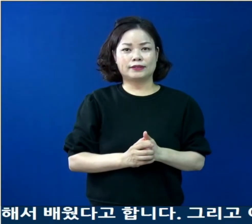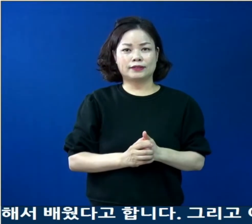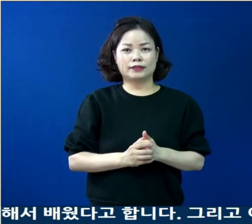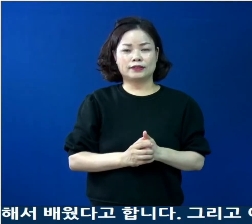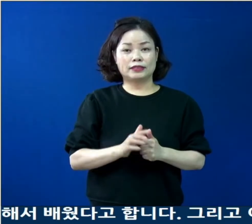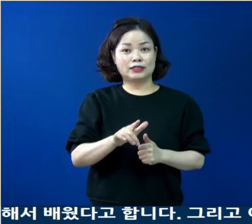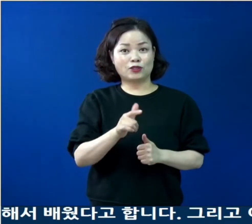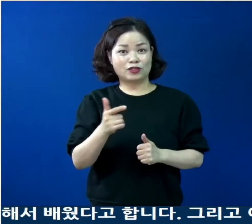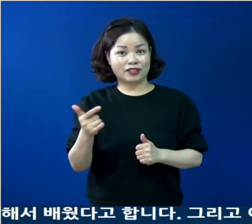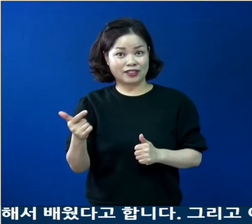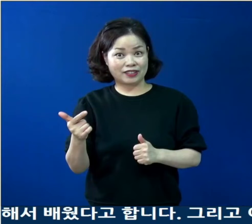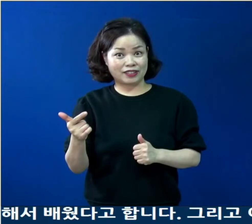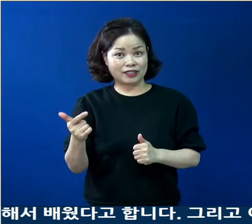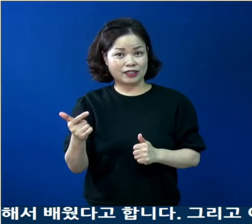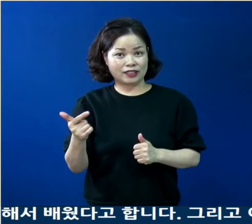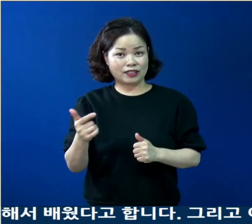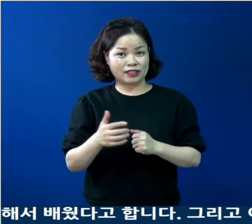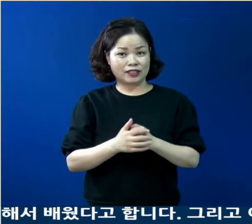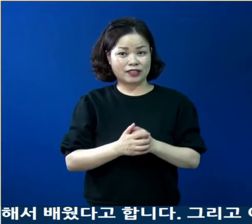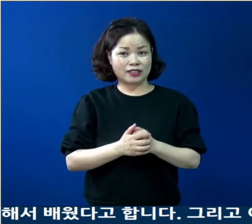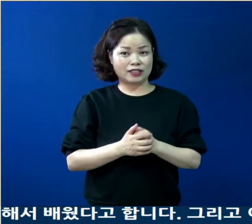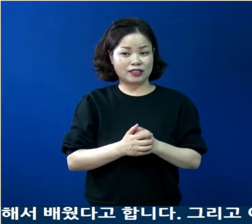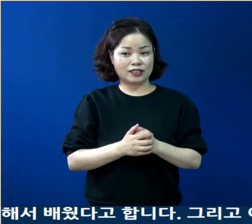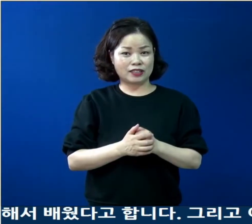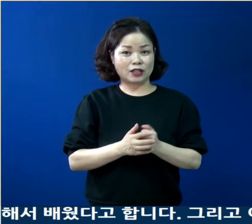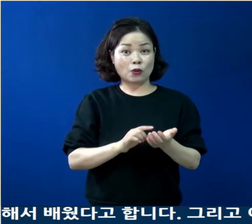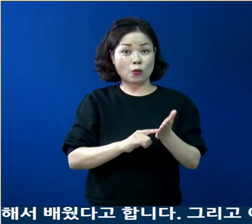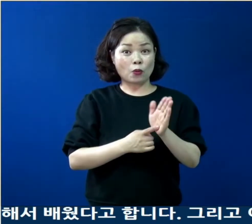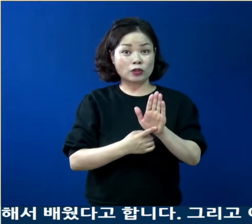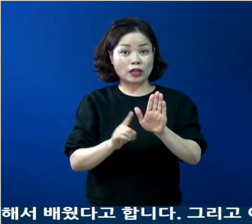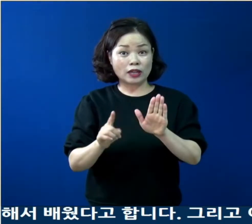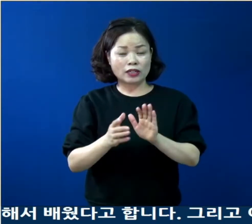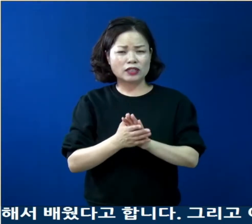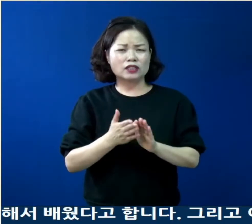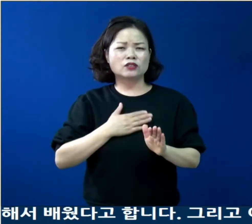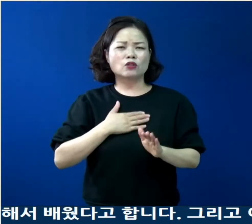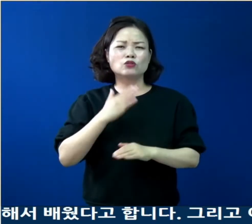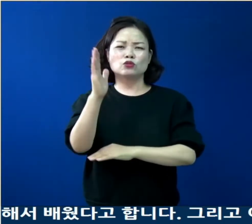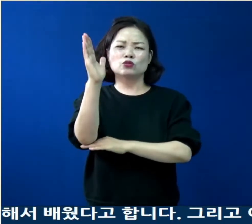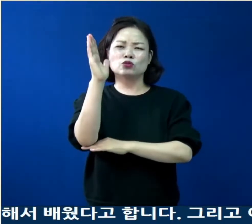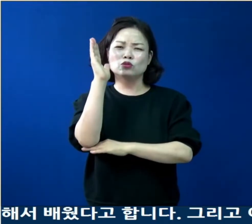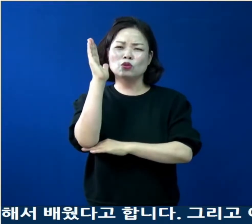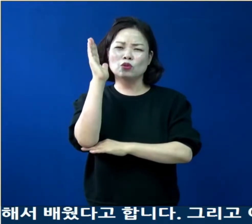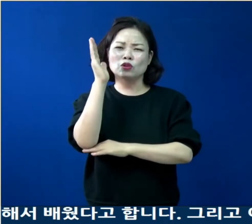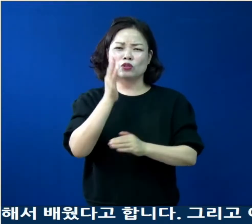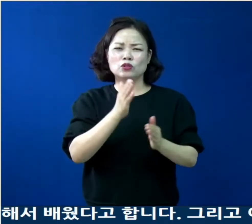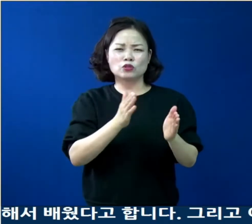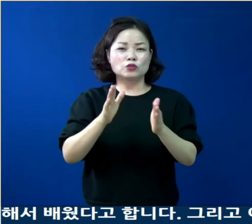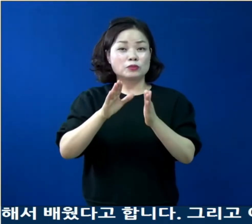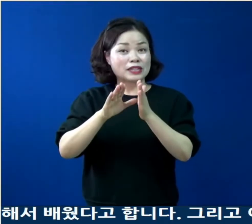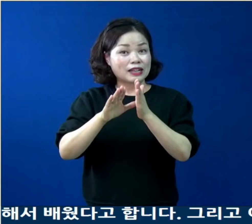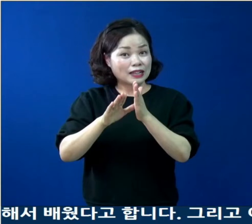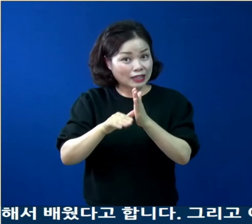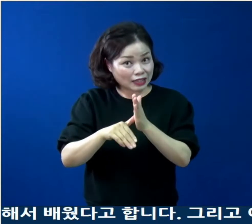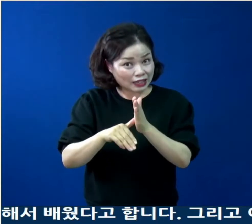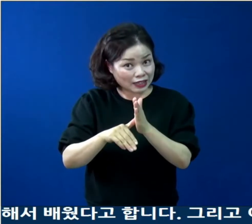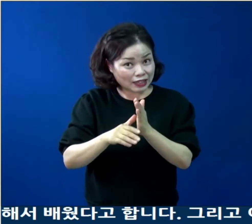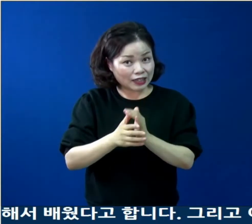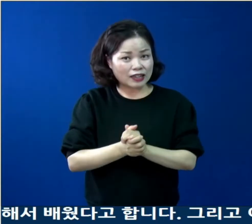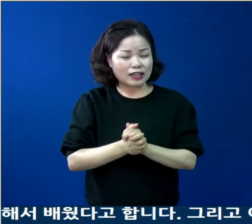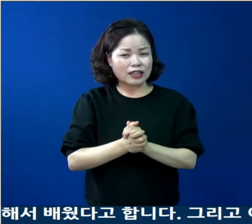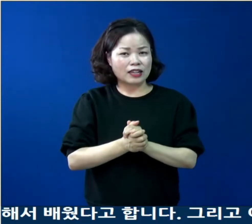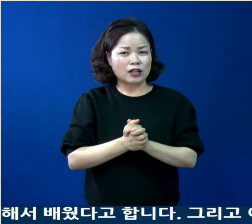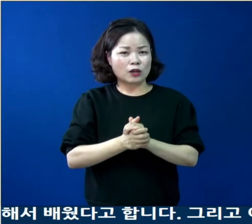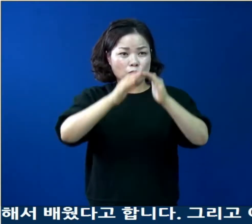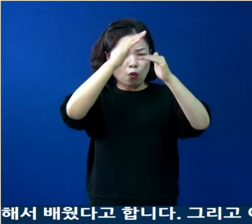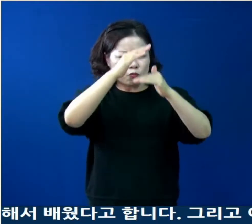이 저녁에 공개 하나 하겠습니다. 저는 설교 준비를 할 때요,